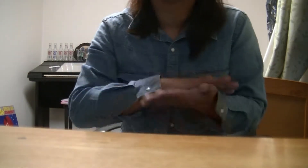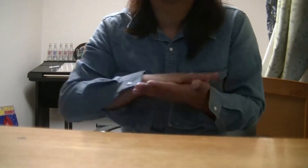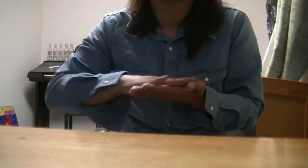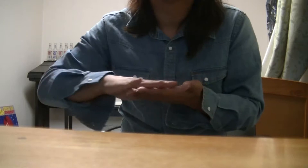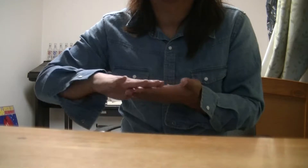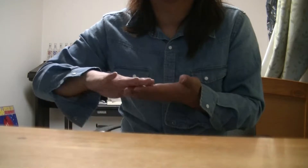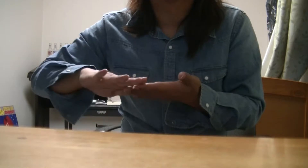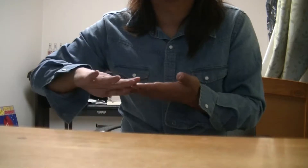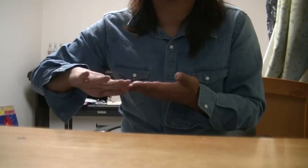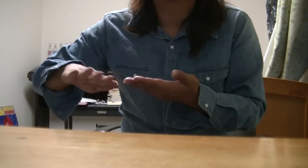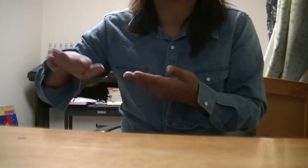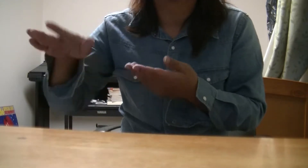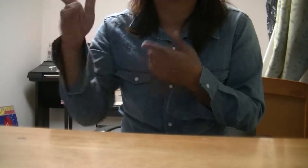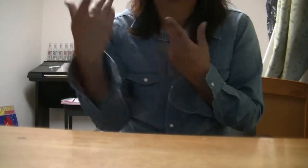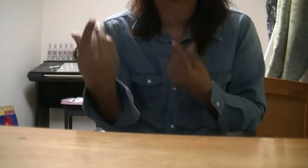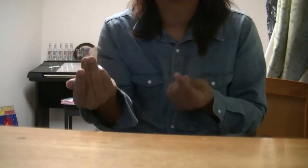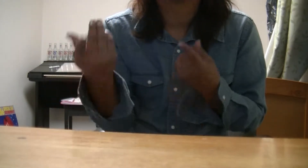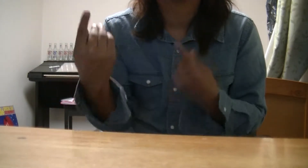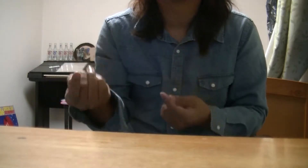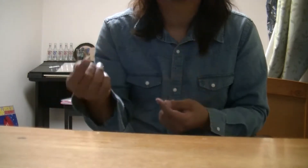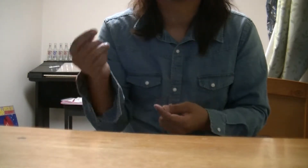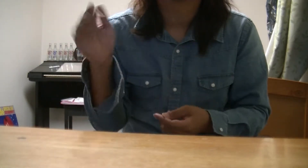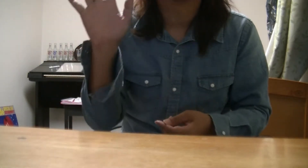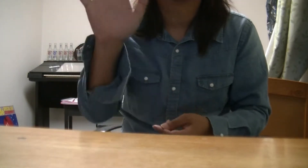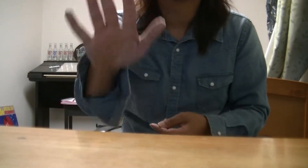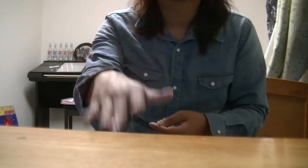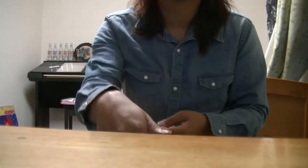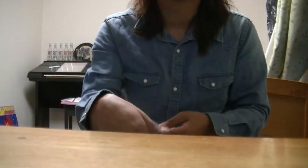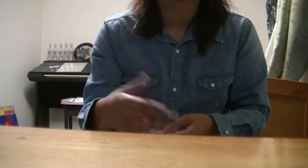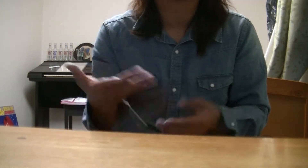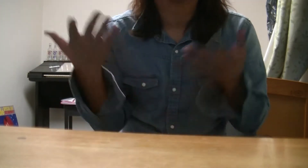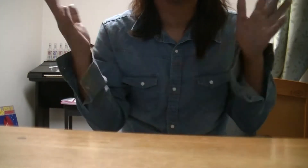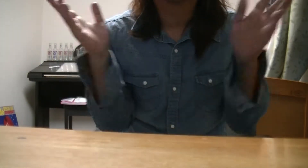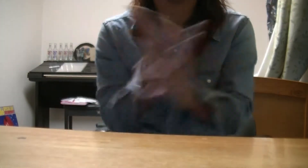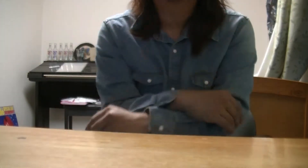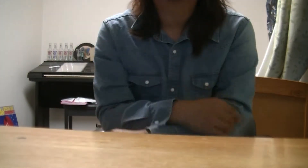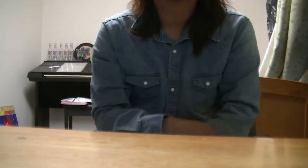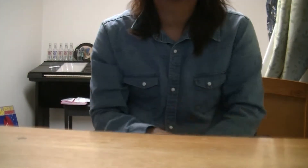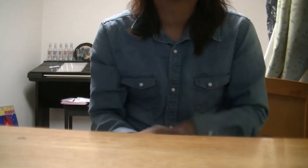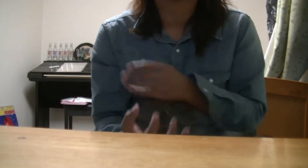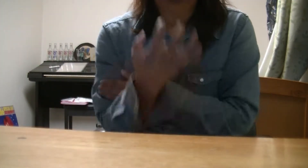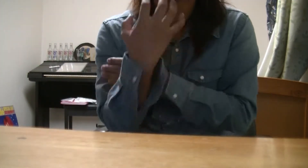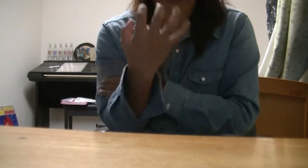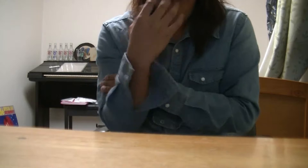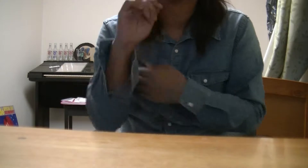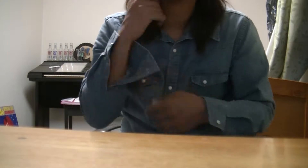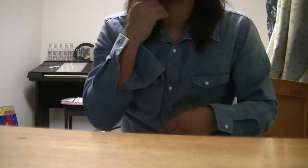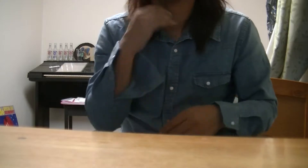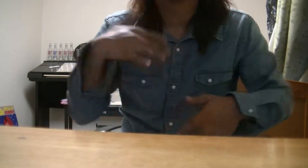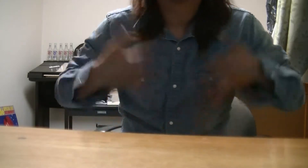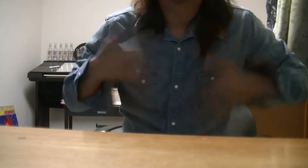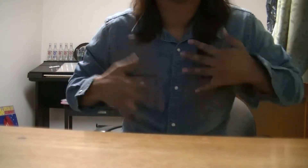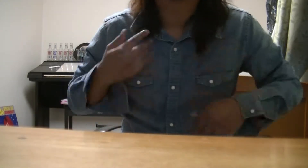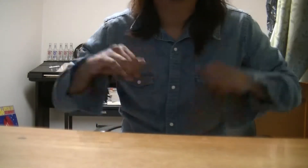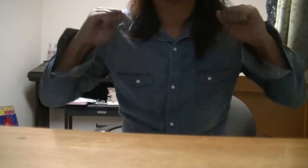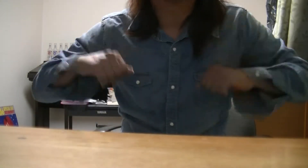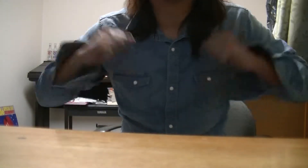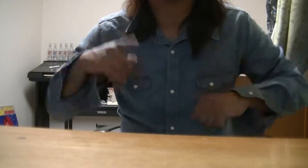当のかっこいいはかっこ悪いの先にしかない。かっこ悪いを喜ぼうよ。チャレンジしてる自分承認し